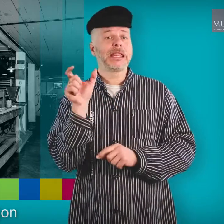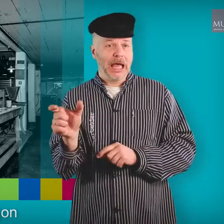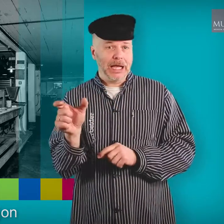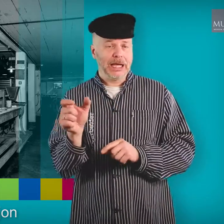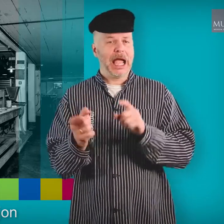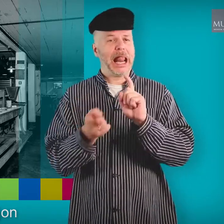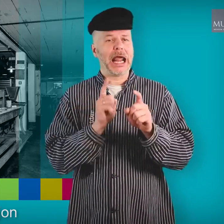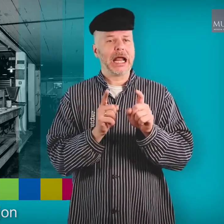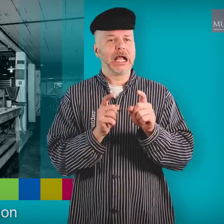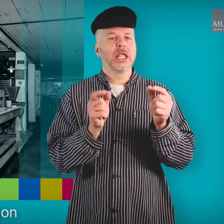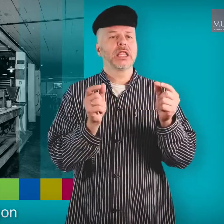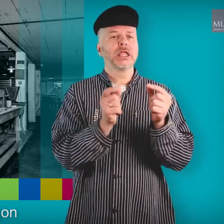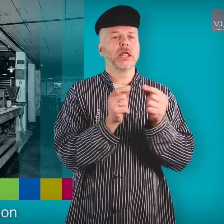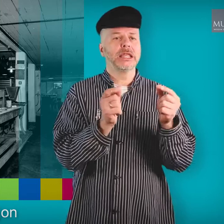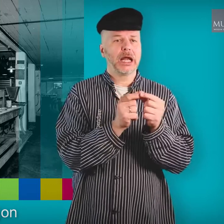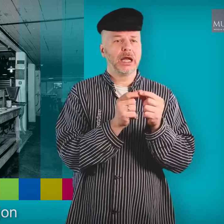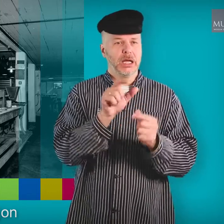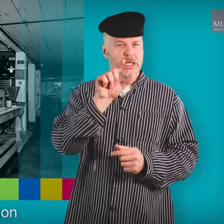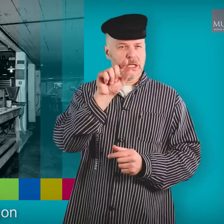brisling, sardiner.